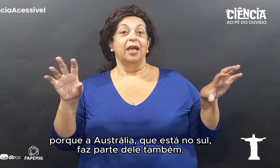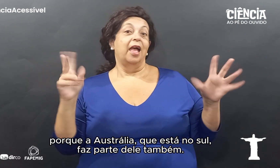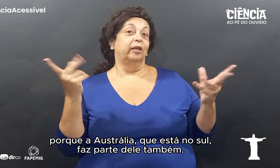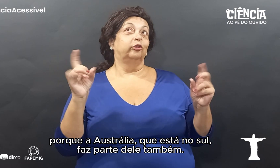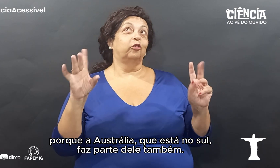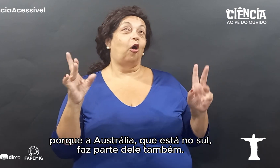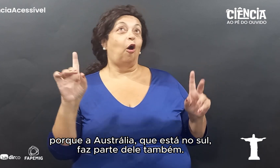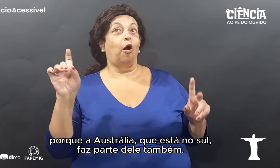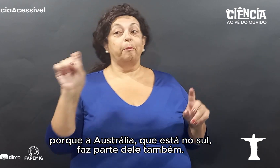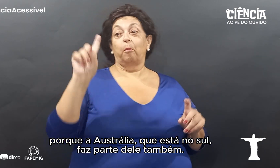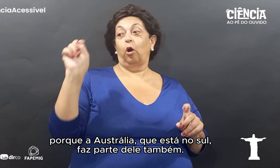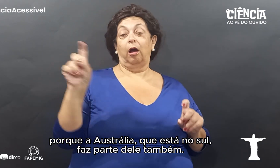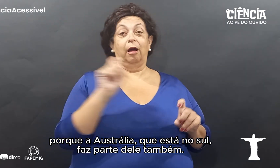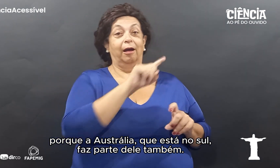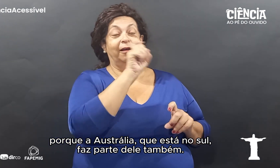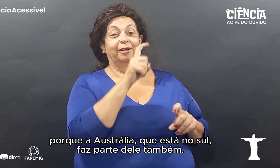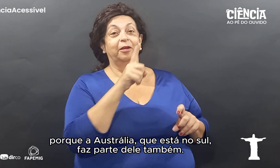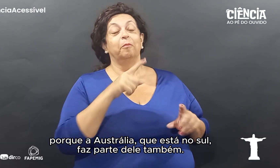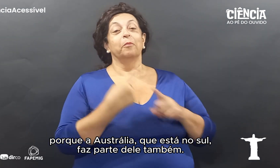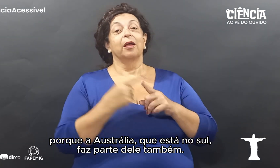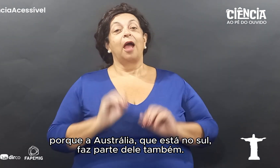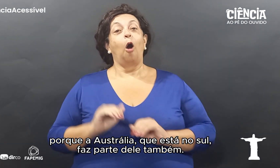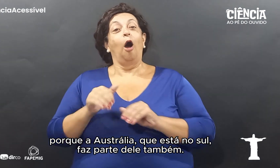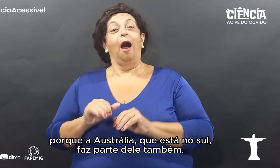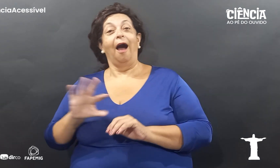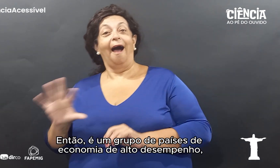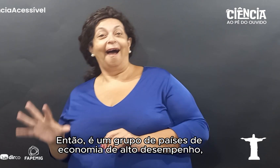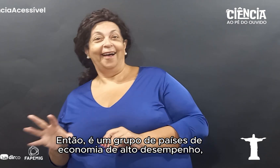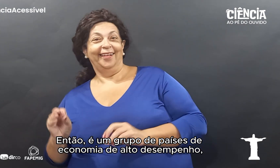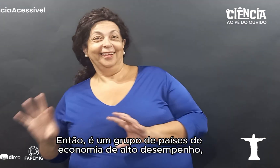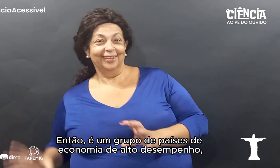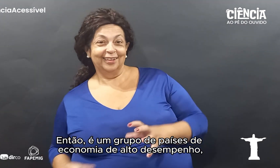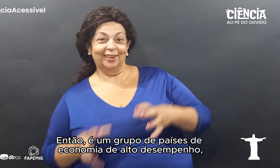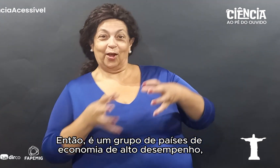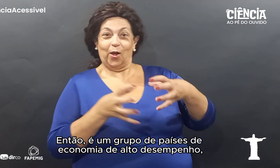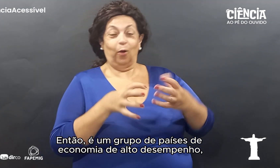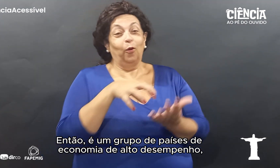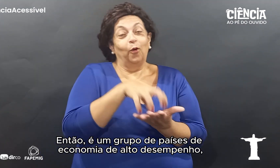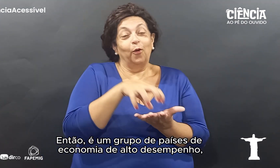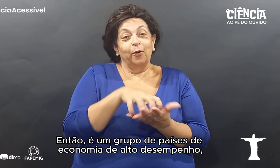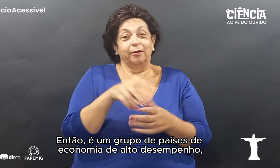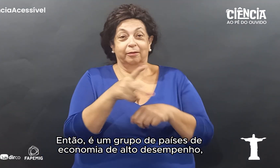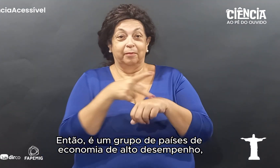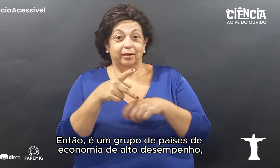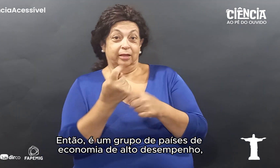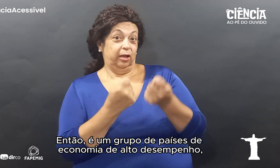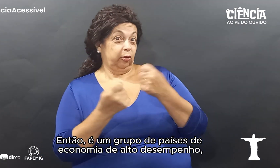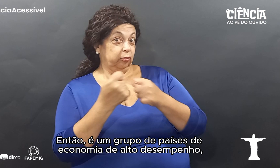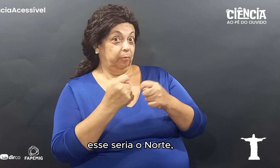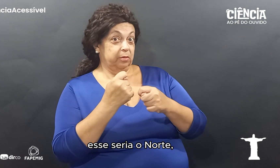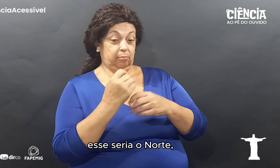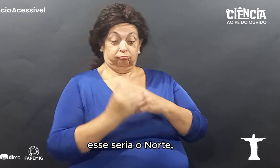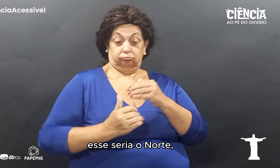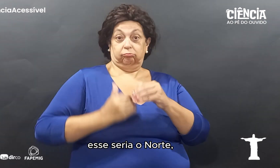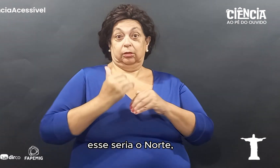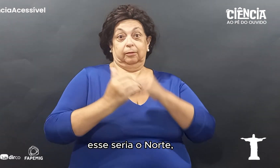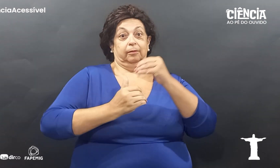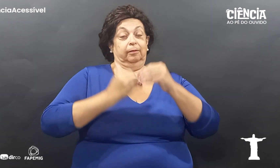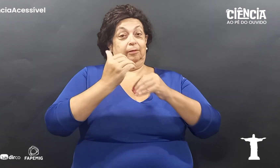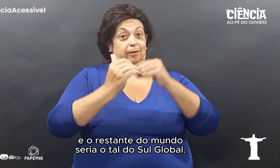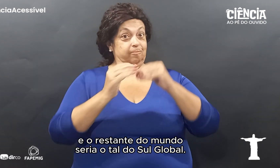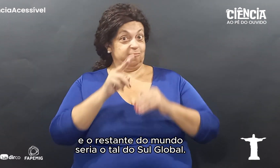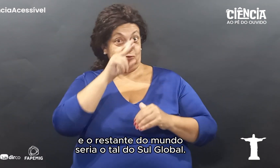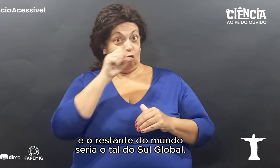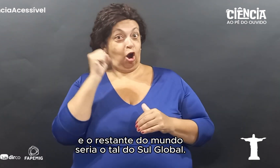a Austrália, que está no Sul, faz parte dele também. Então é um grupo de países de economia de alto desempenho, esse seria o